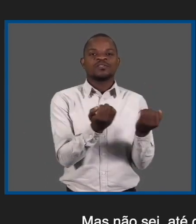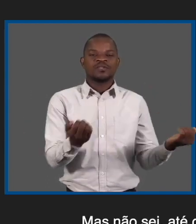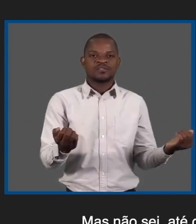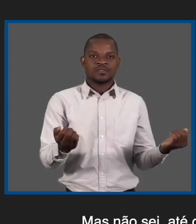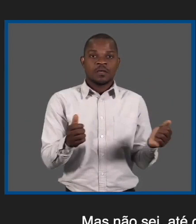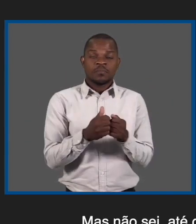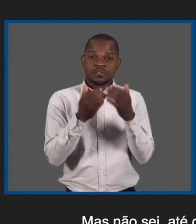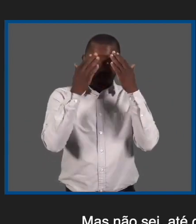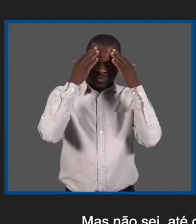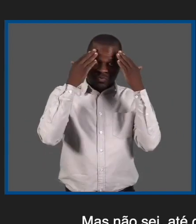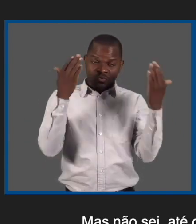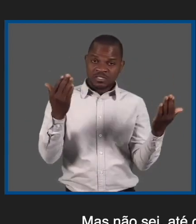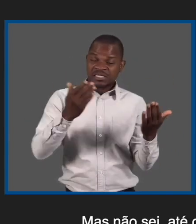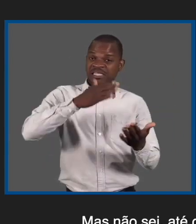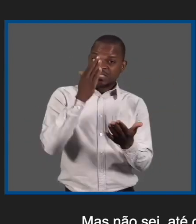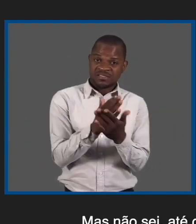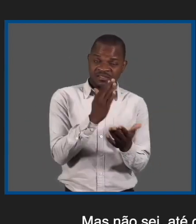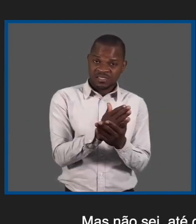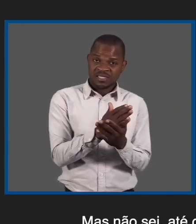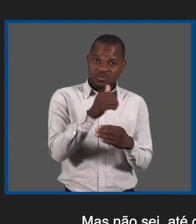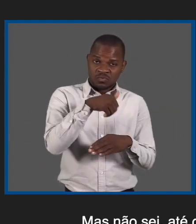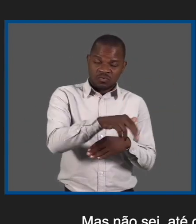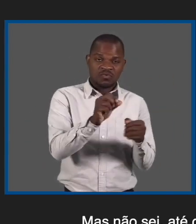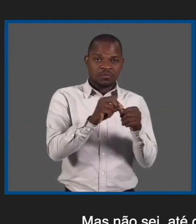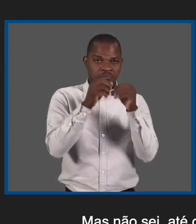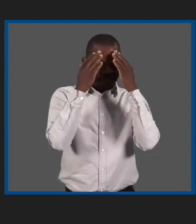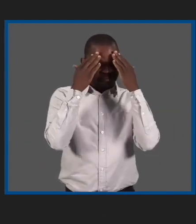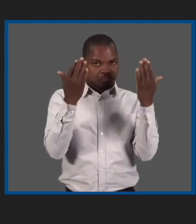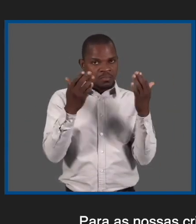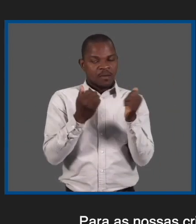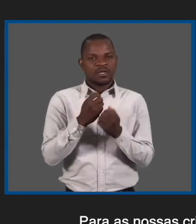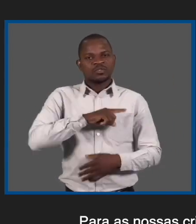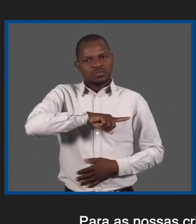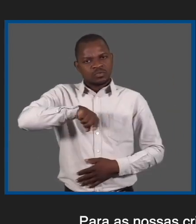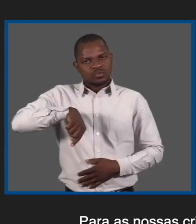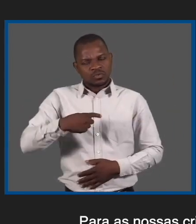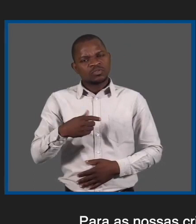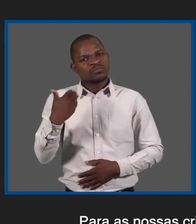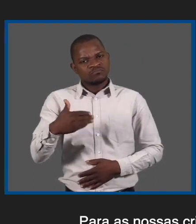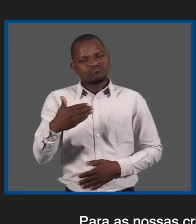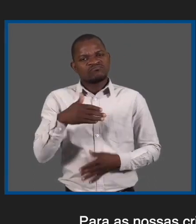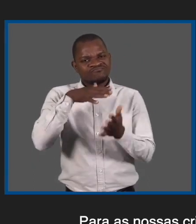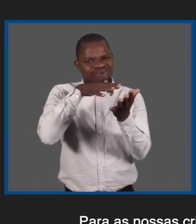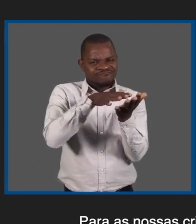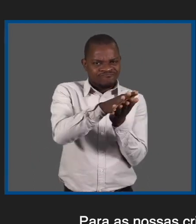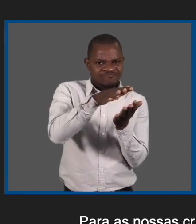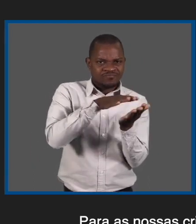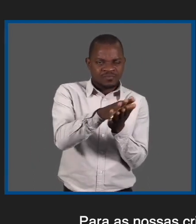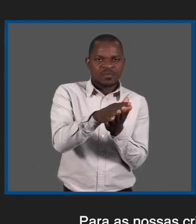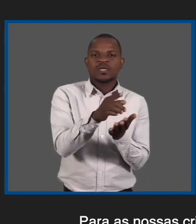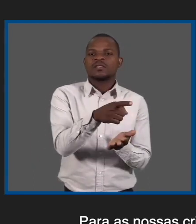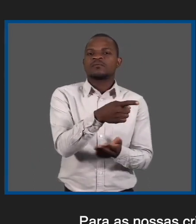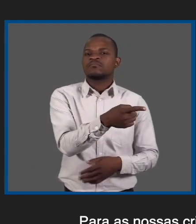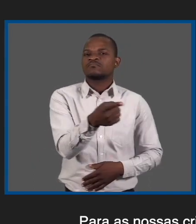Mas depois, eu não sei até que ponto é que isto, na prática, acontece. mas para as nossas crianças, o que sempre chamamos a atenção